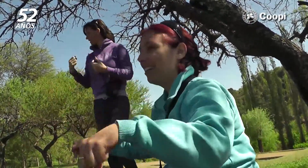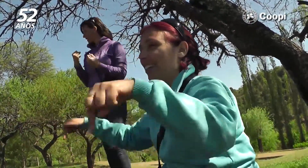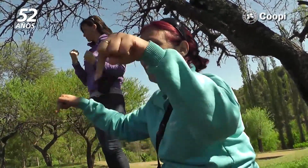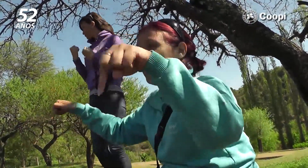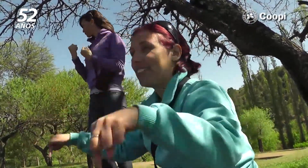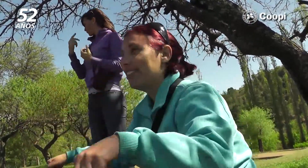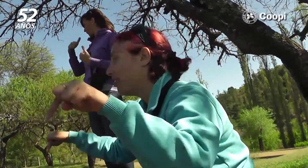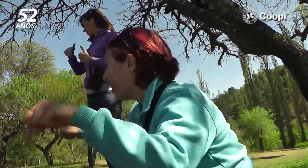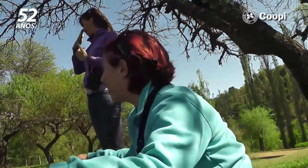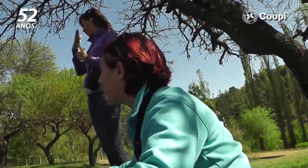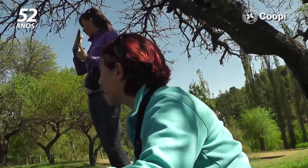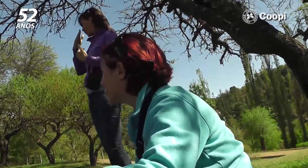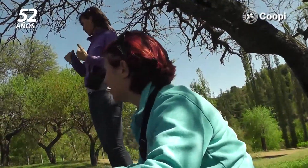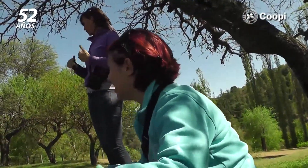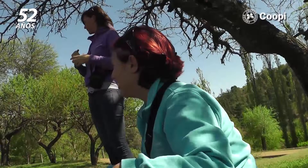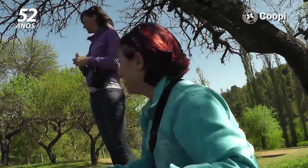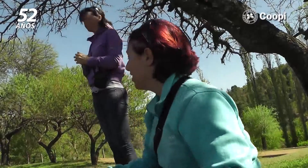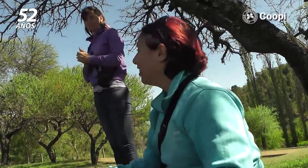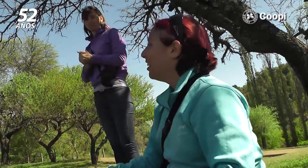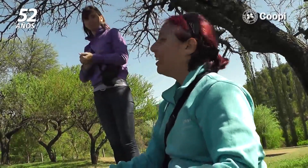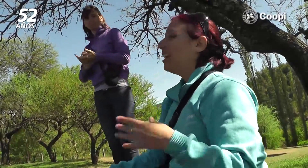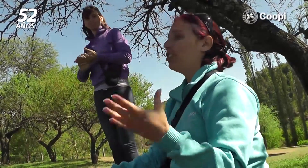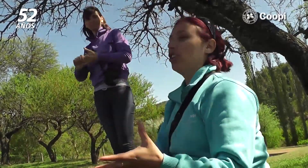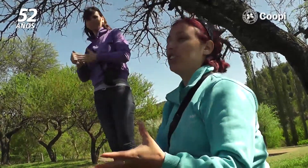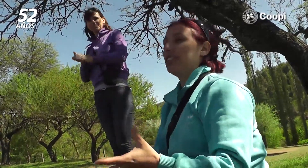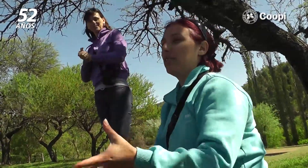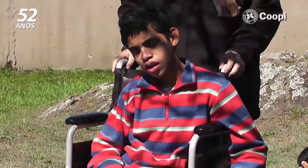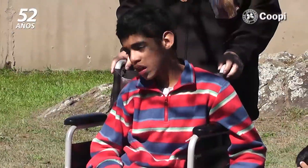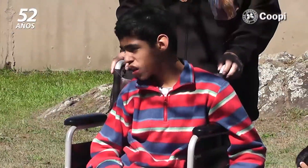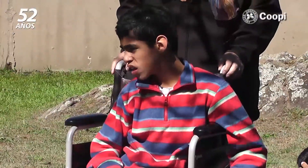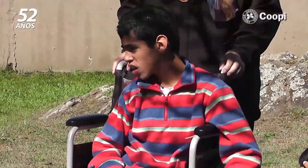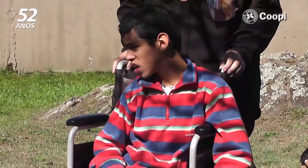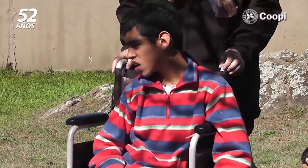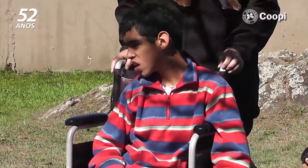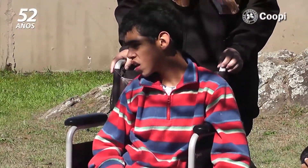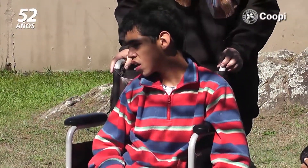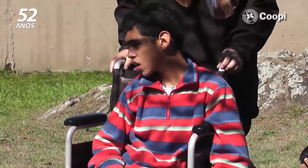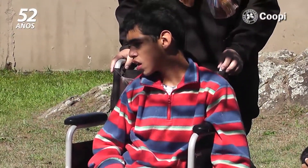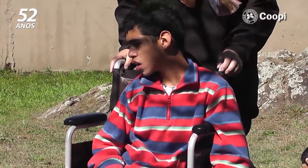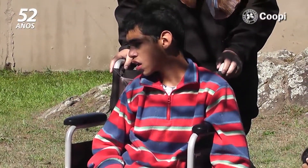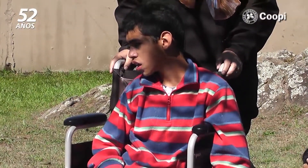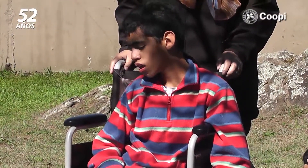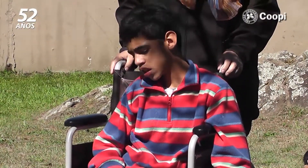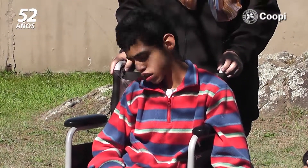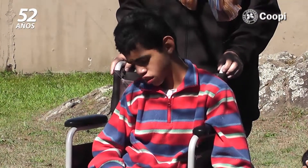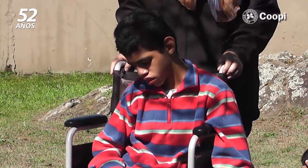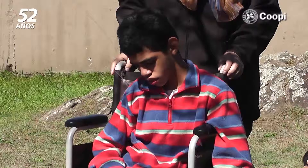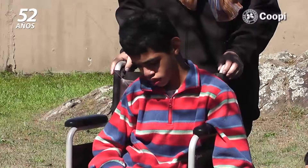están, nacieron acá, ¿sí? Entonces, viene la, nace el agua, en la, nacen los ríos